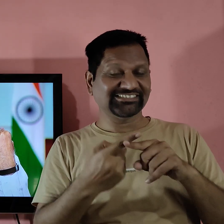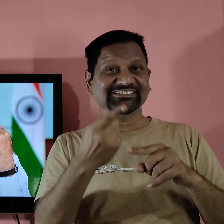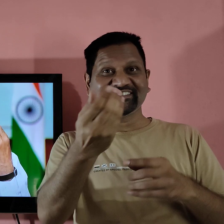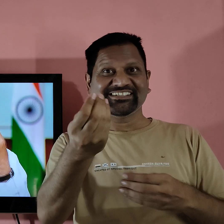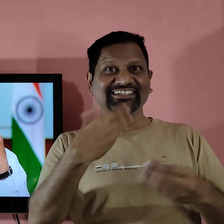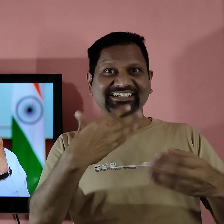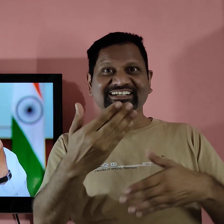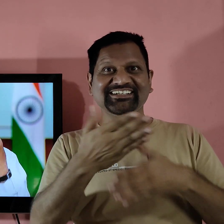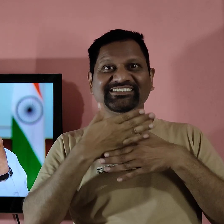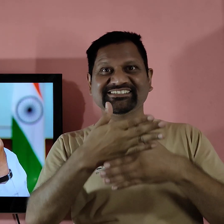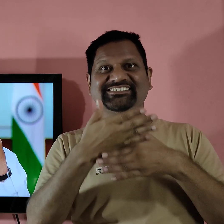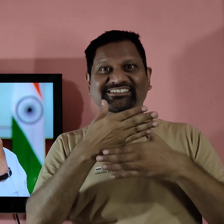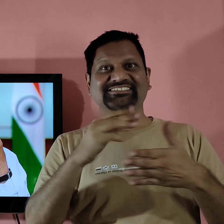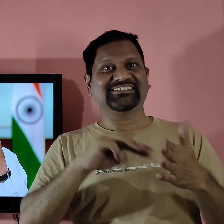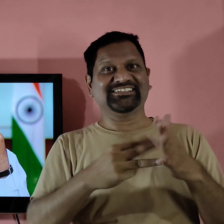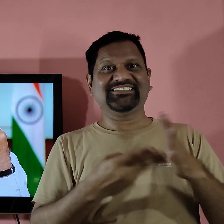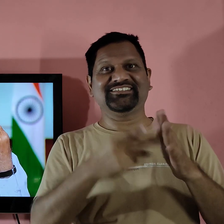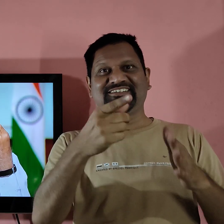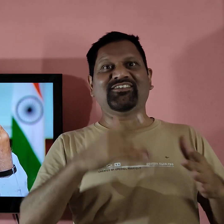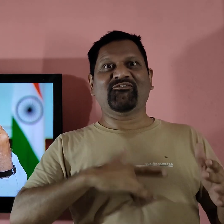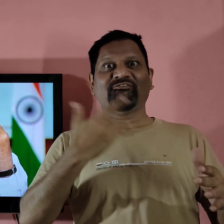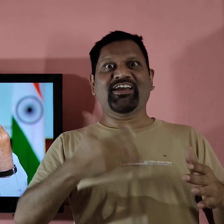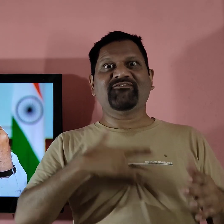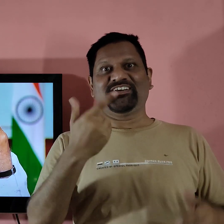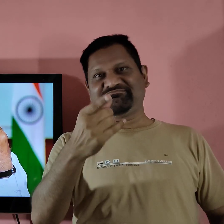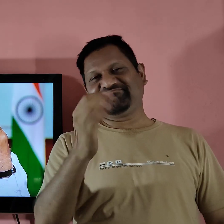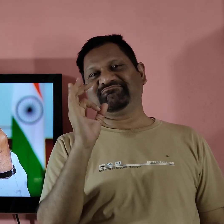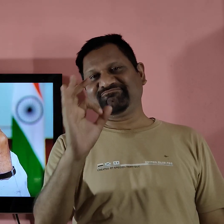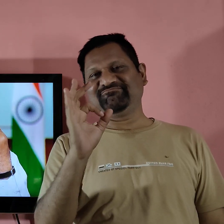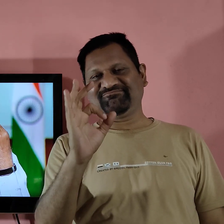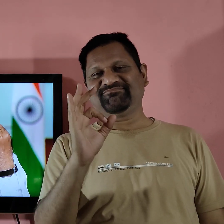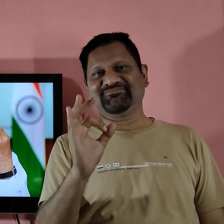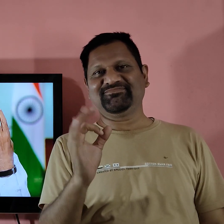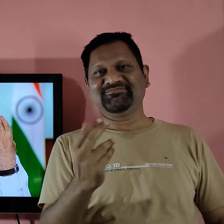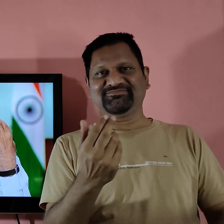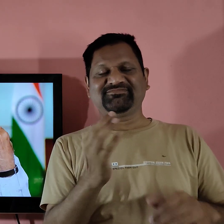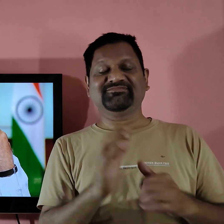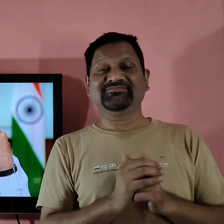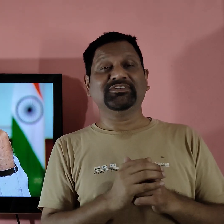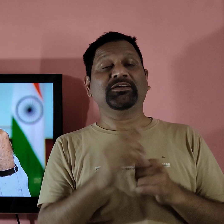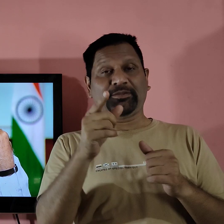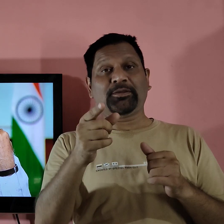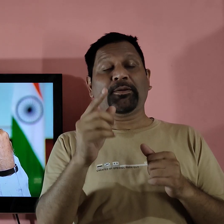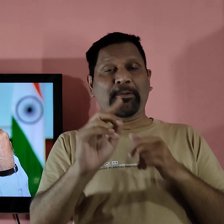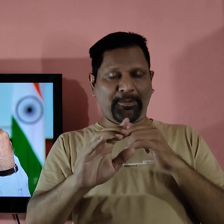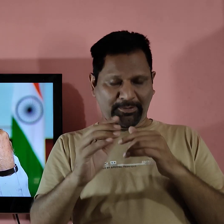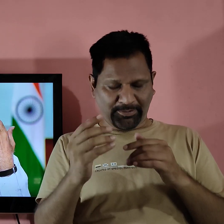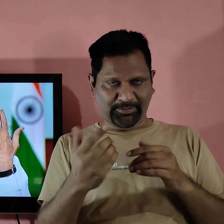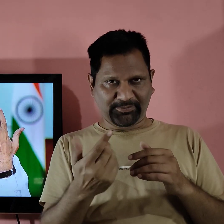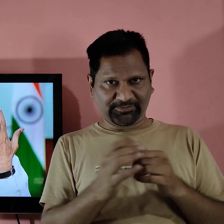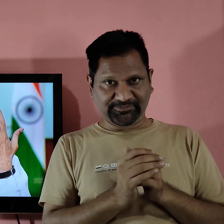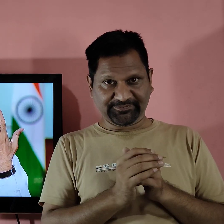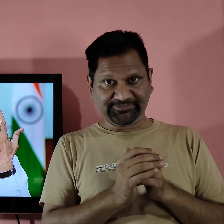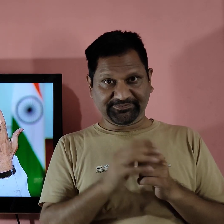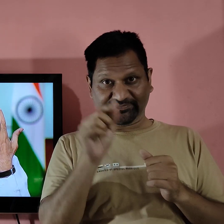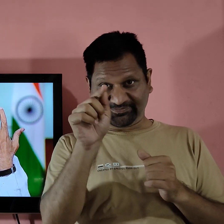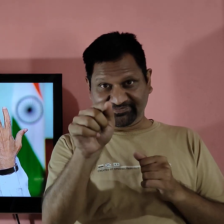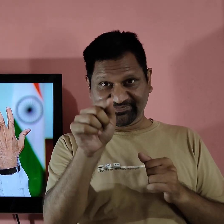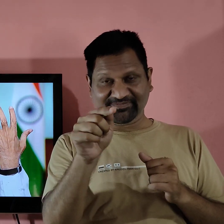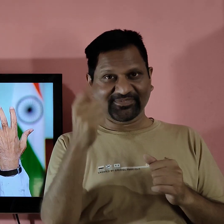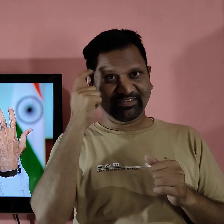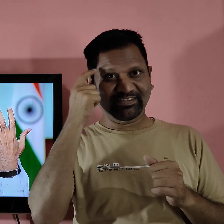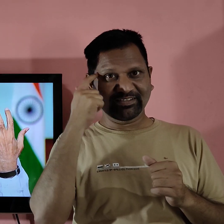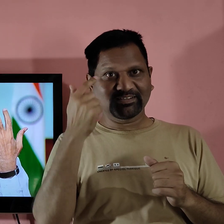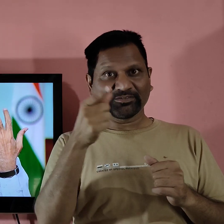से आपकी भावनाएं प्रकट हुई है। लेकिन उसके बावजूद भी आपने कोई